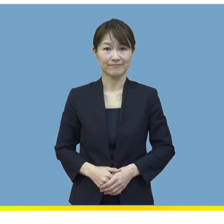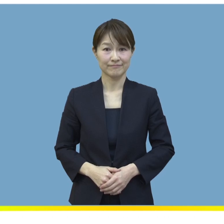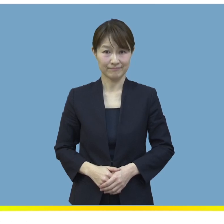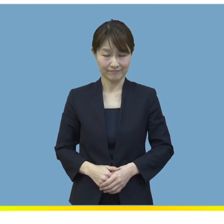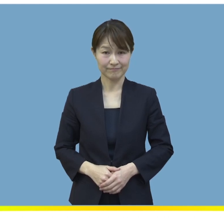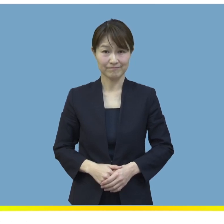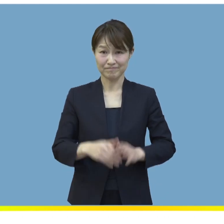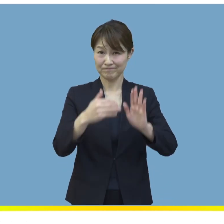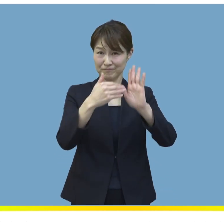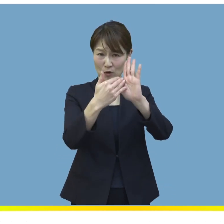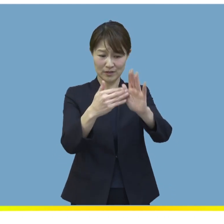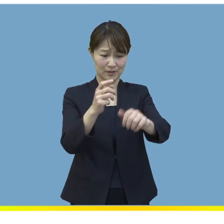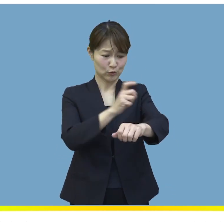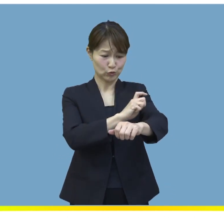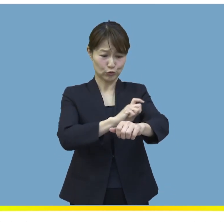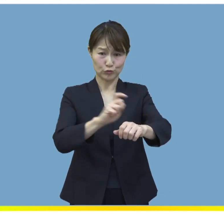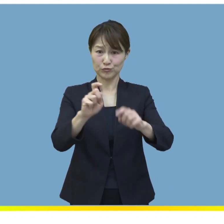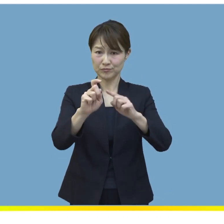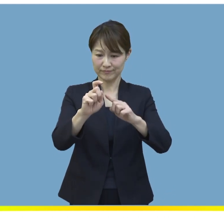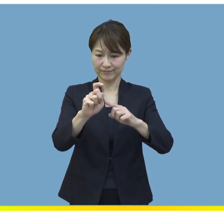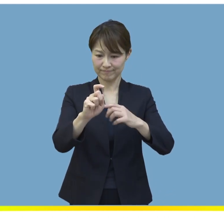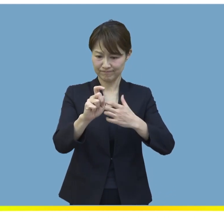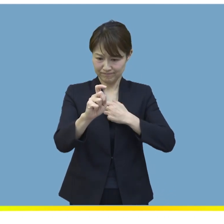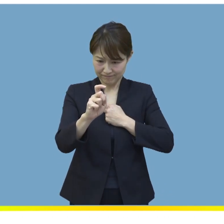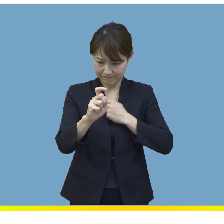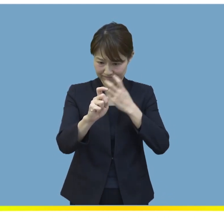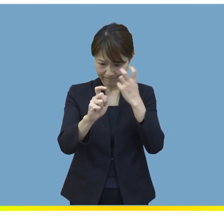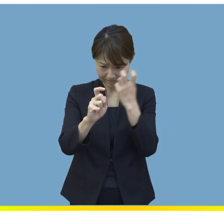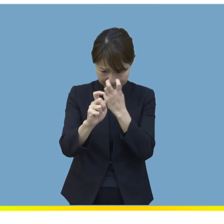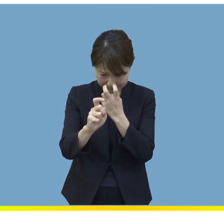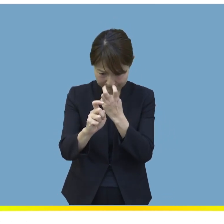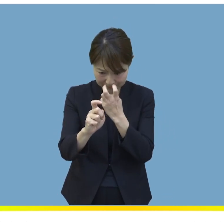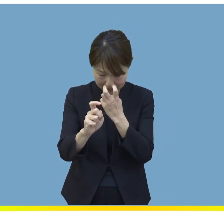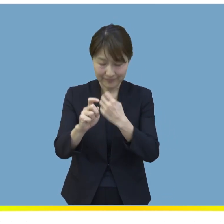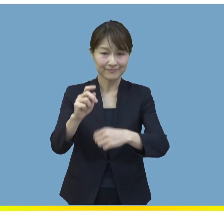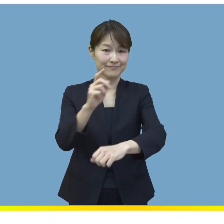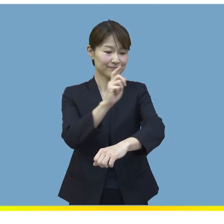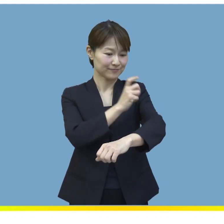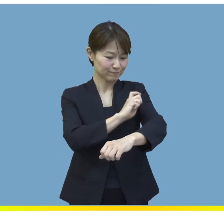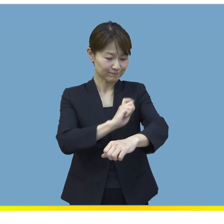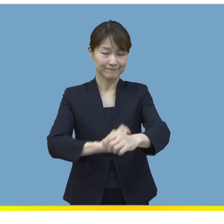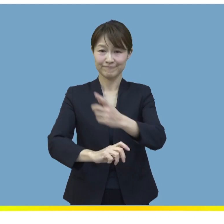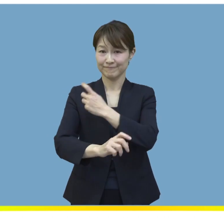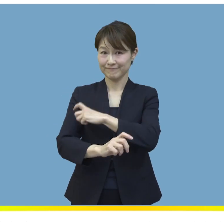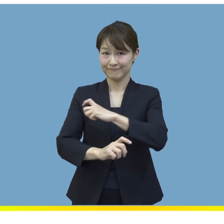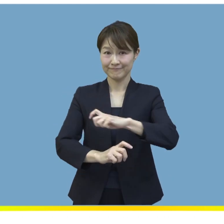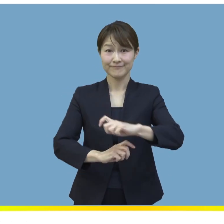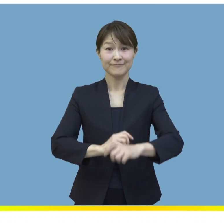虫除け剤は使用上の注意に従って使用しましょう